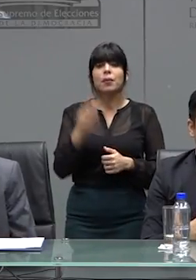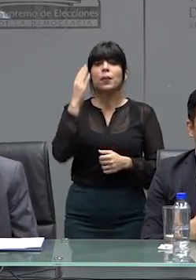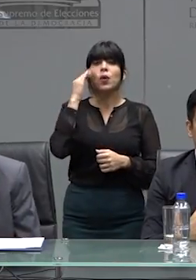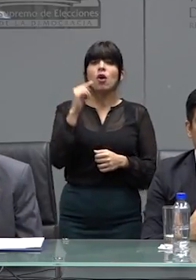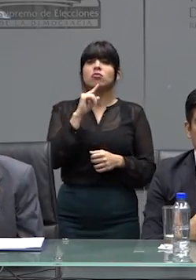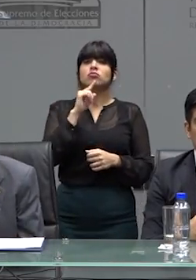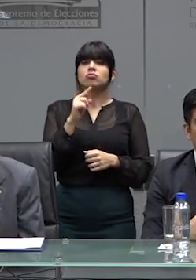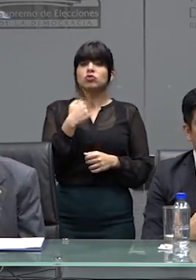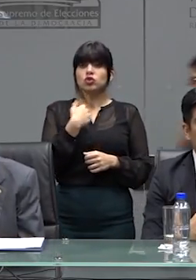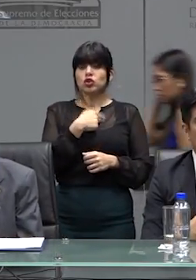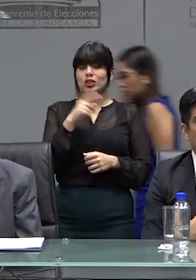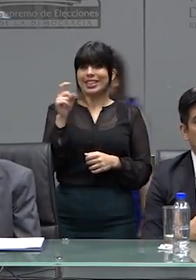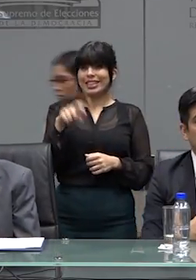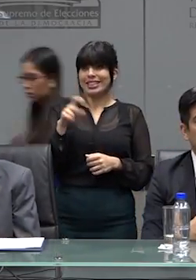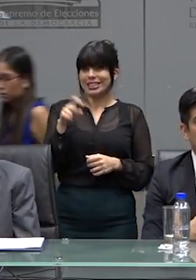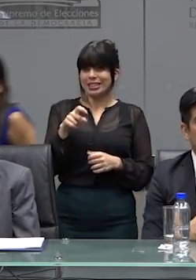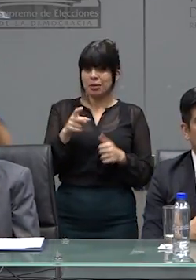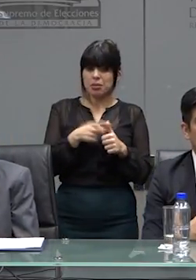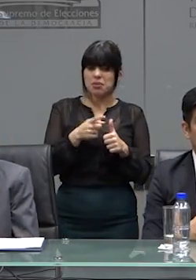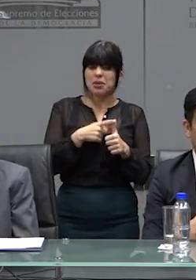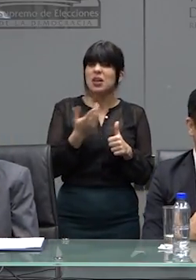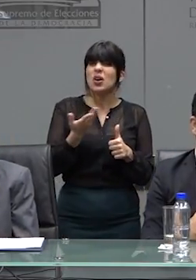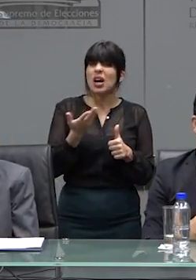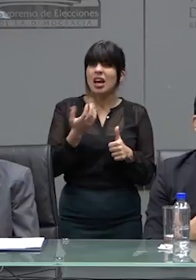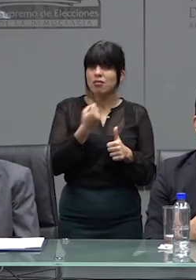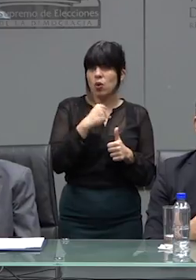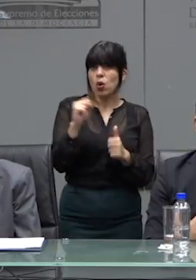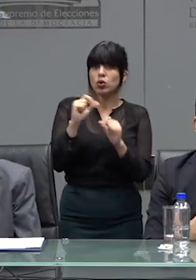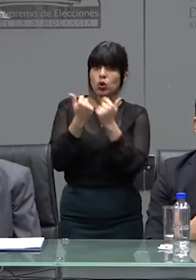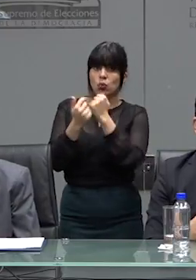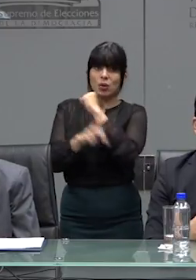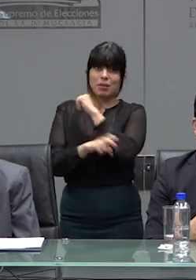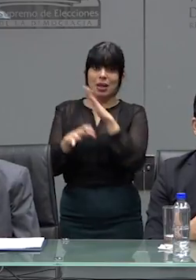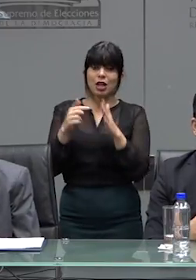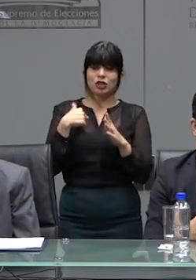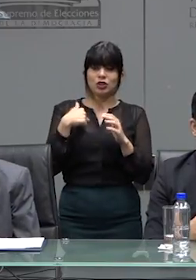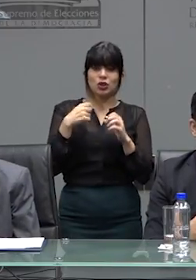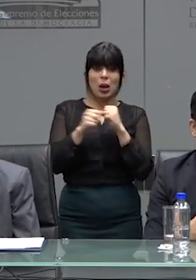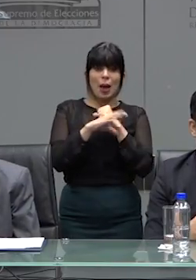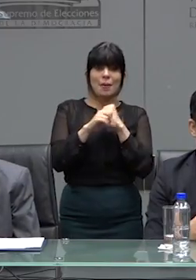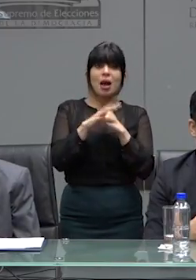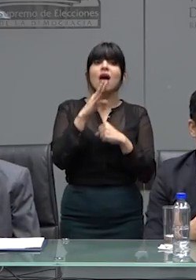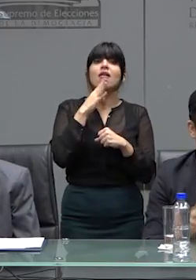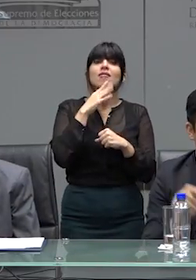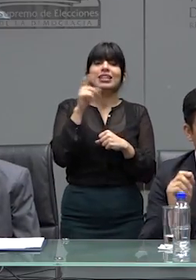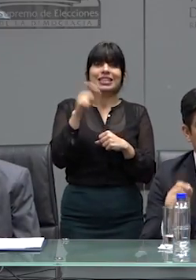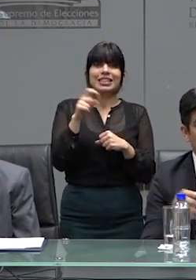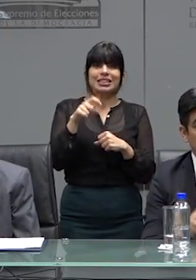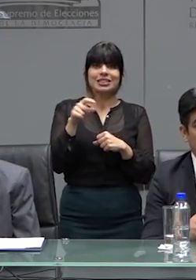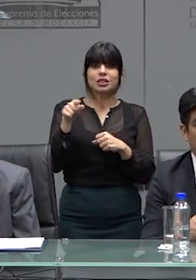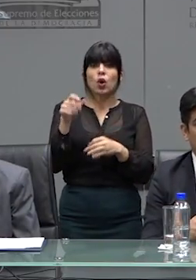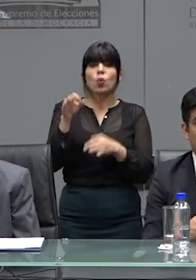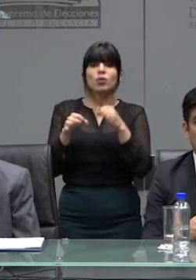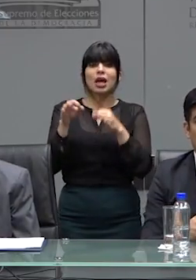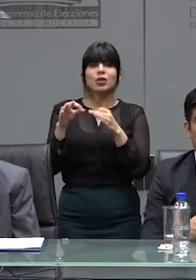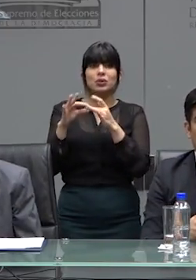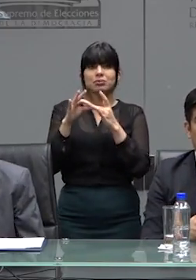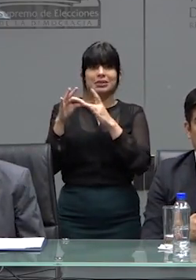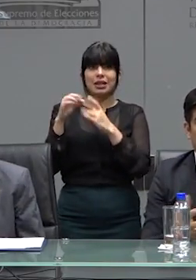en efecto necesitamos, uno, combatir el crimen organizado. Incluso yo en campaña hablé de la necesidad de la judicatura